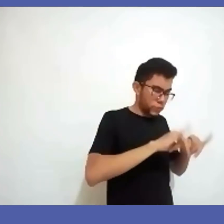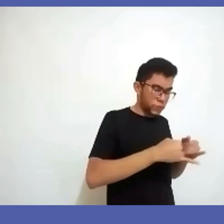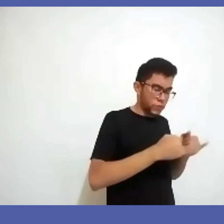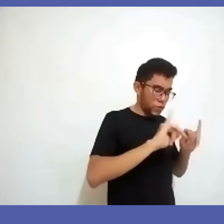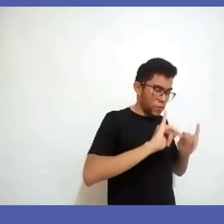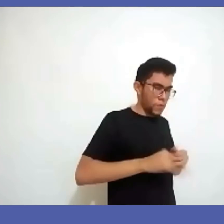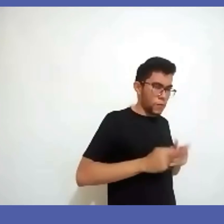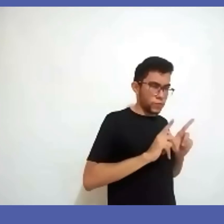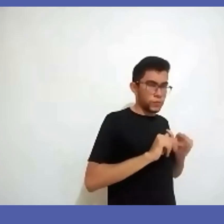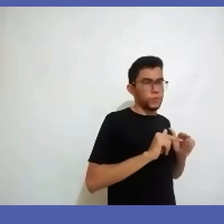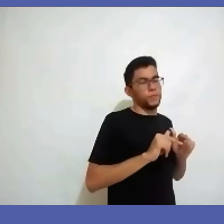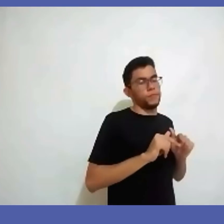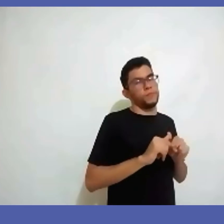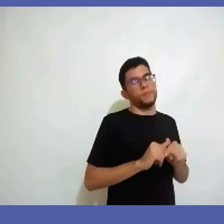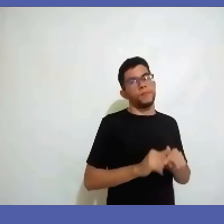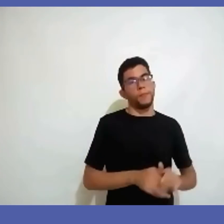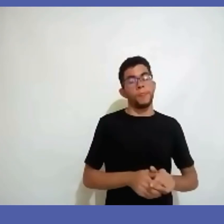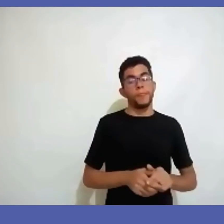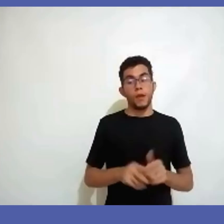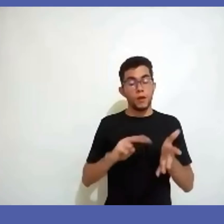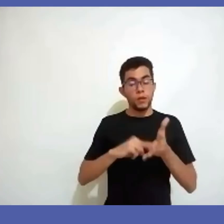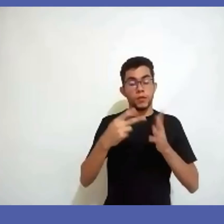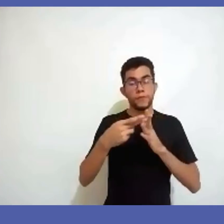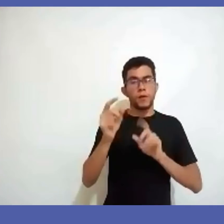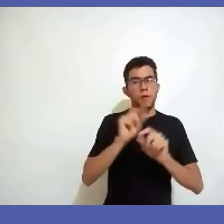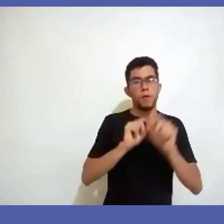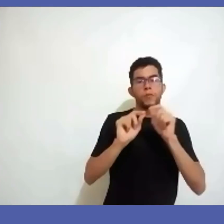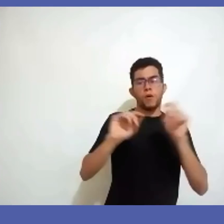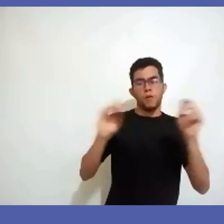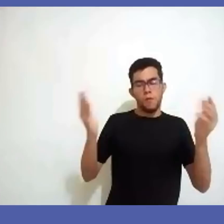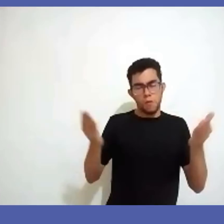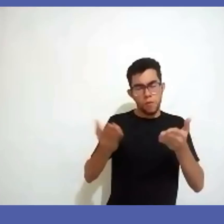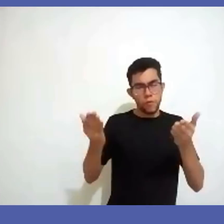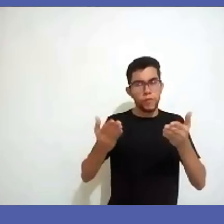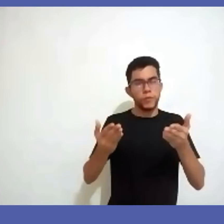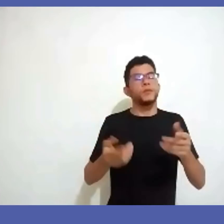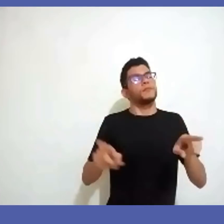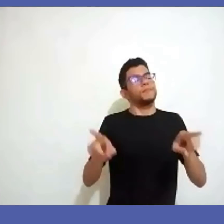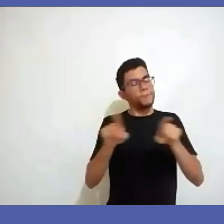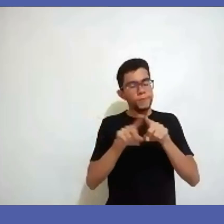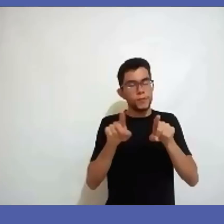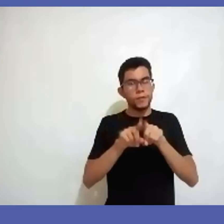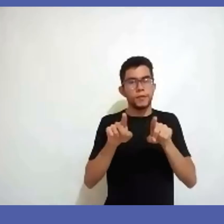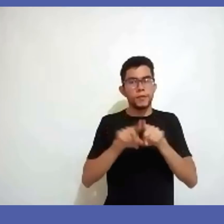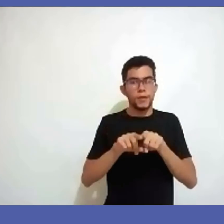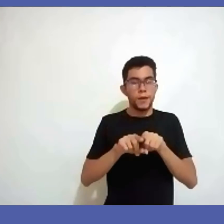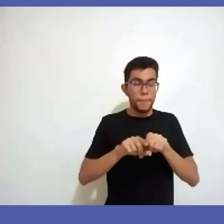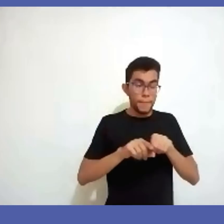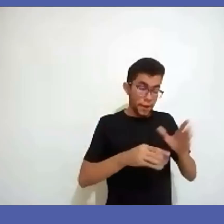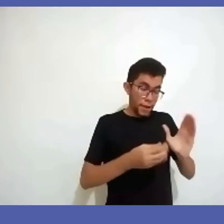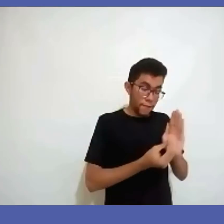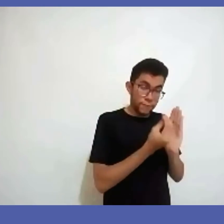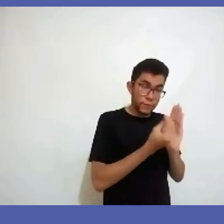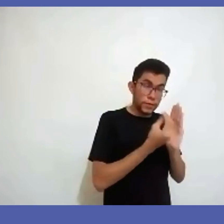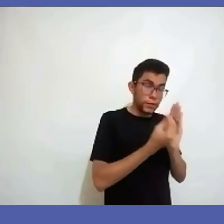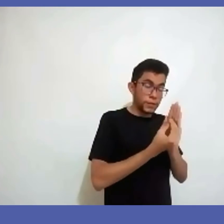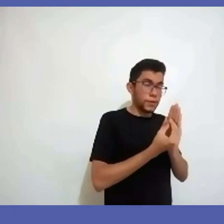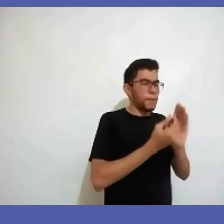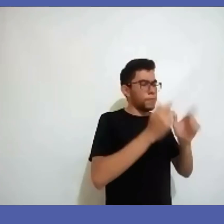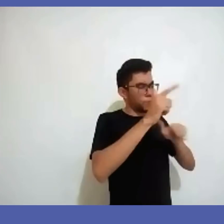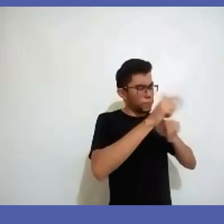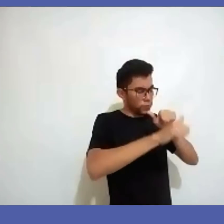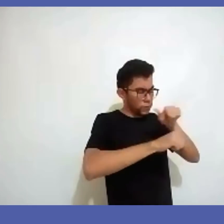igreja na sua base certa, que hoje nós estamos na base certa. Alguns pagaram um preço para isso,